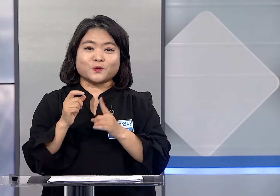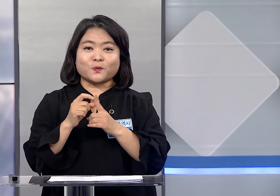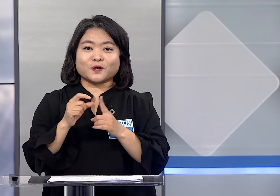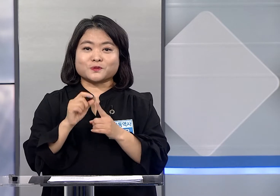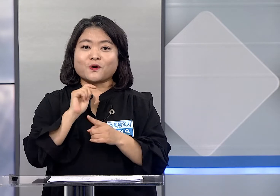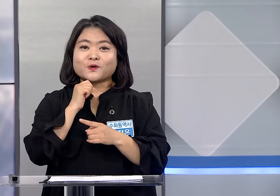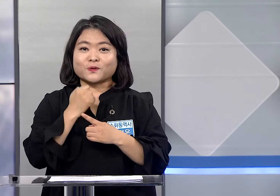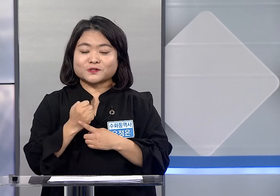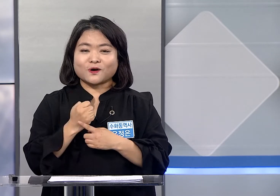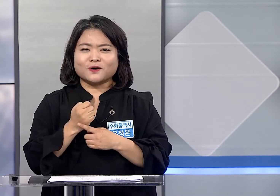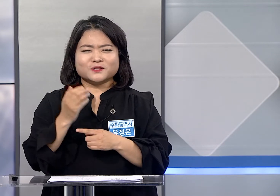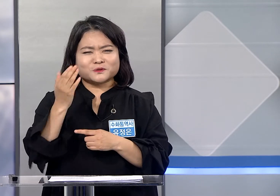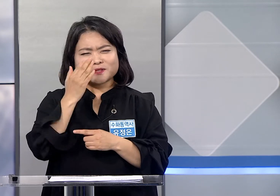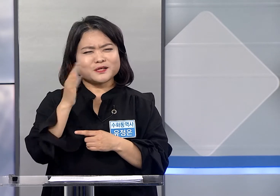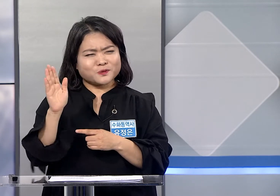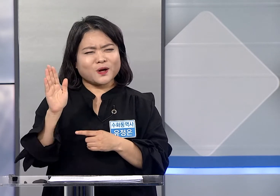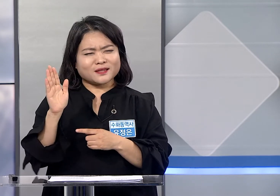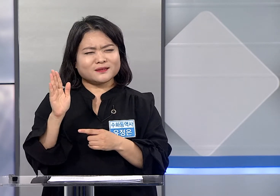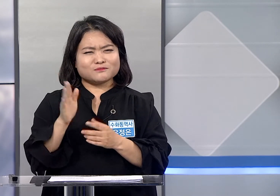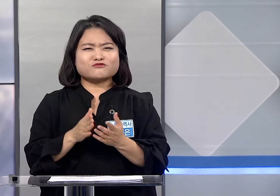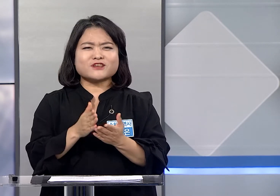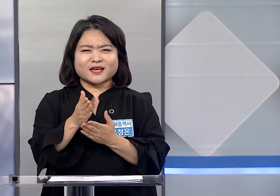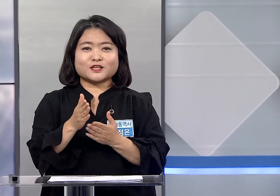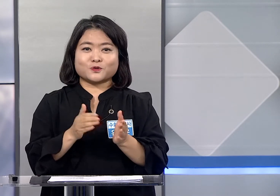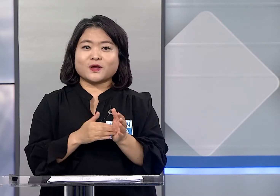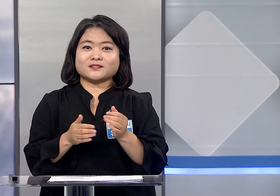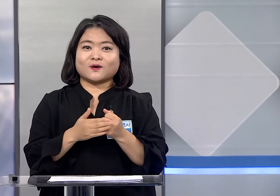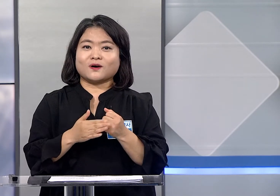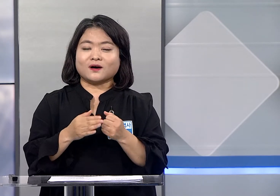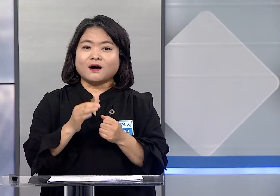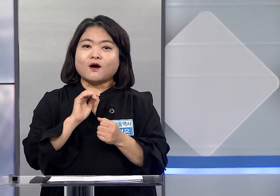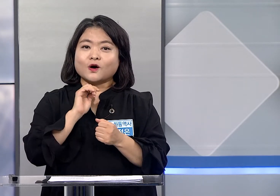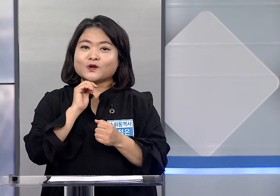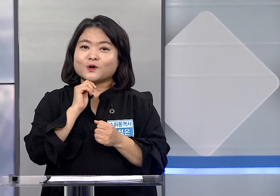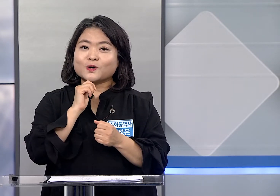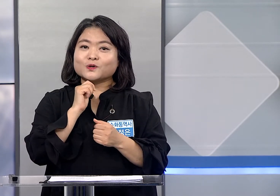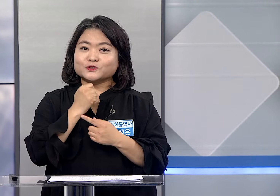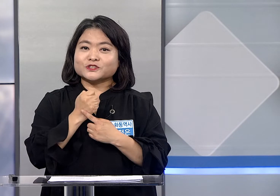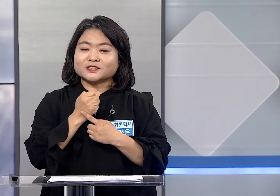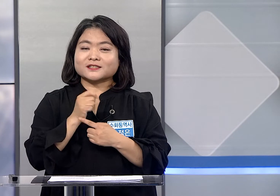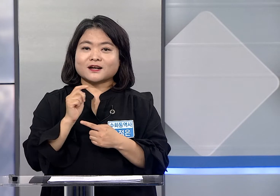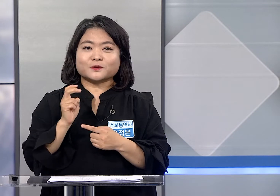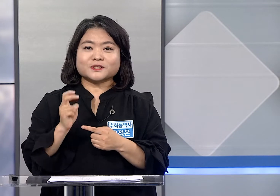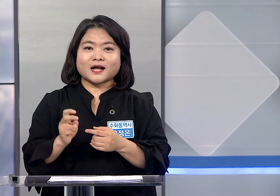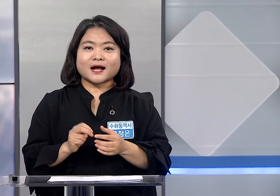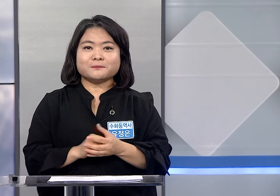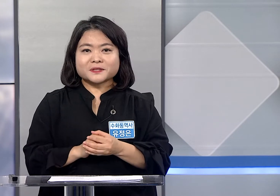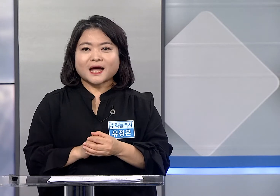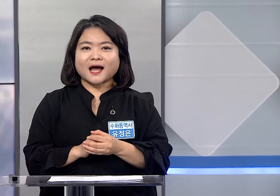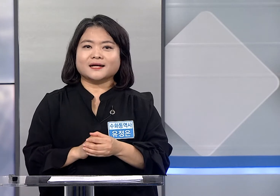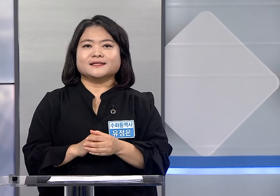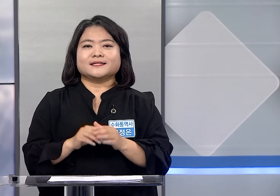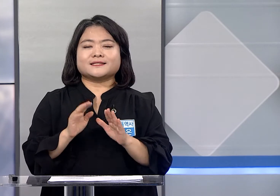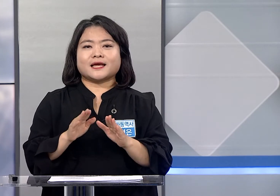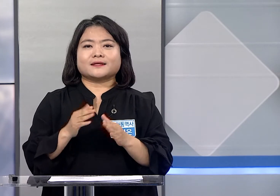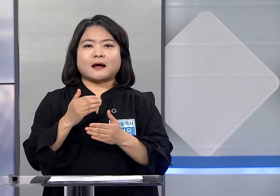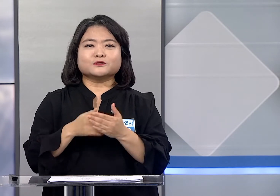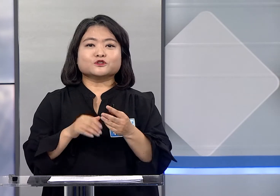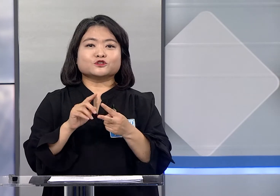용어가 좀 어려워서 또 생소한 분야이기도 해서 어려우셨을 거라고 생각합니다. 이제 남은